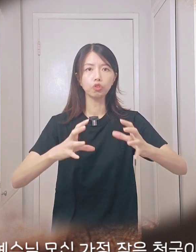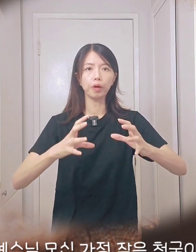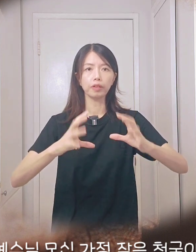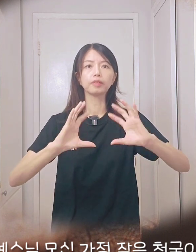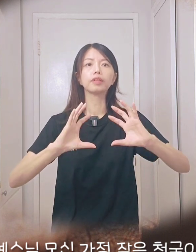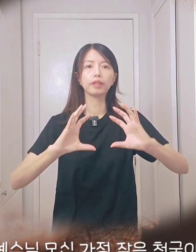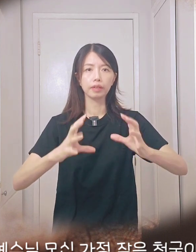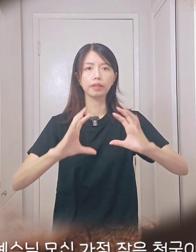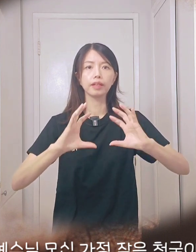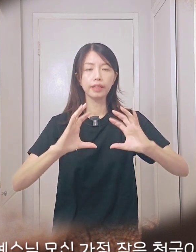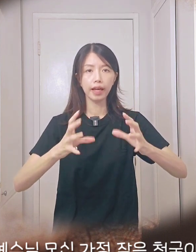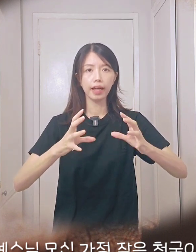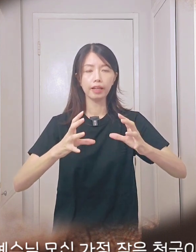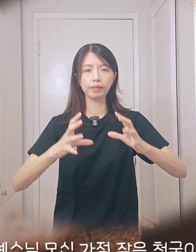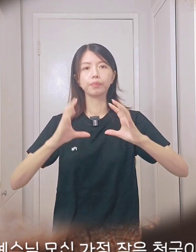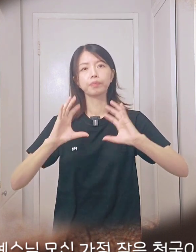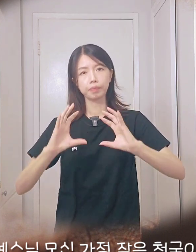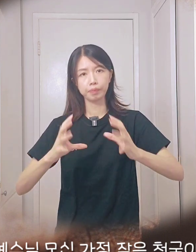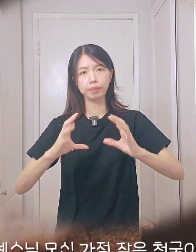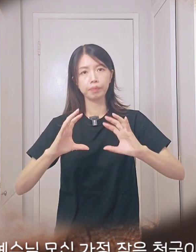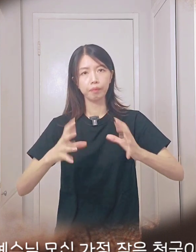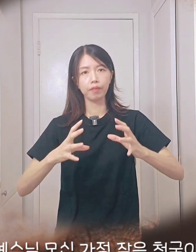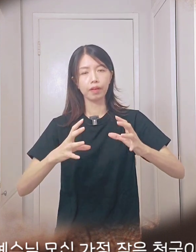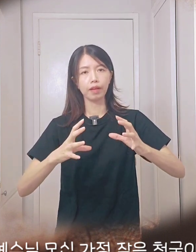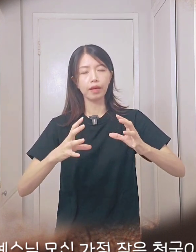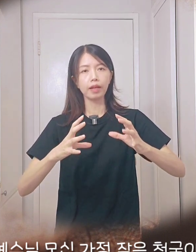앞으로 2번. 나라.